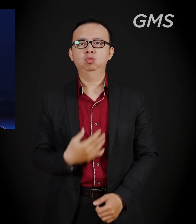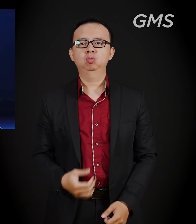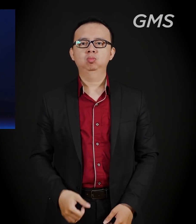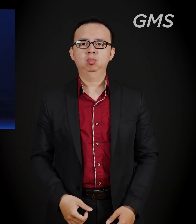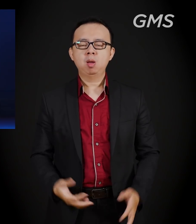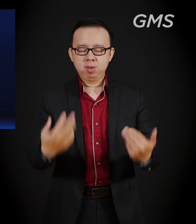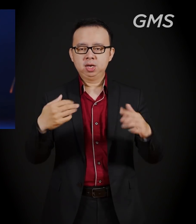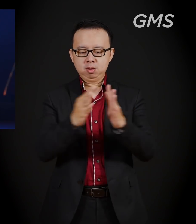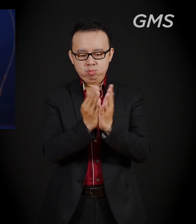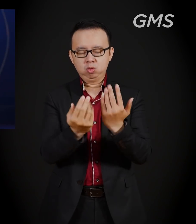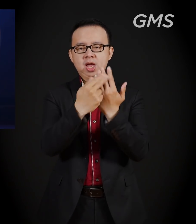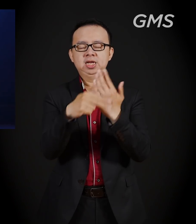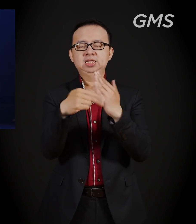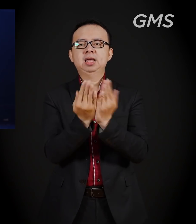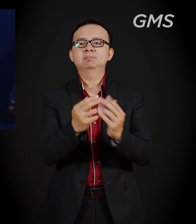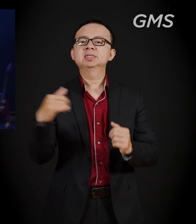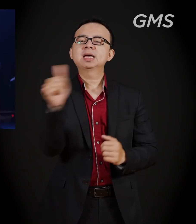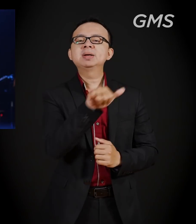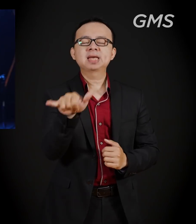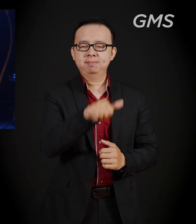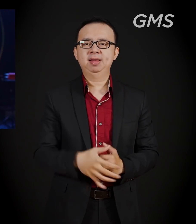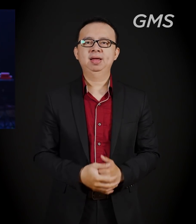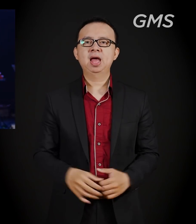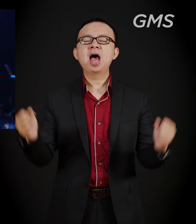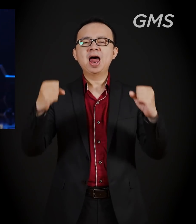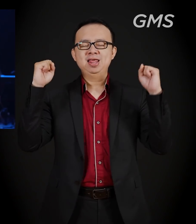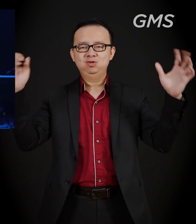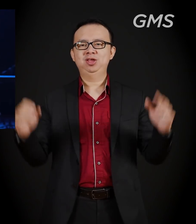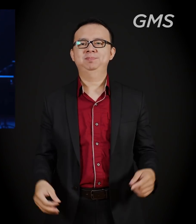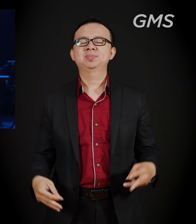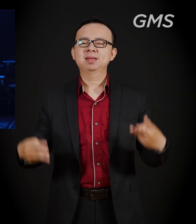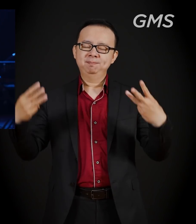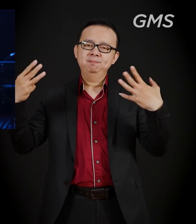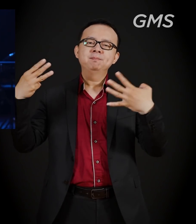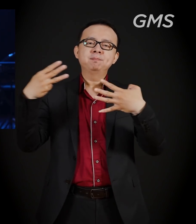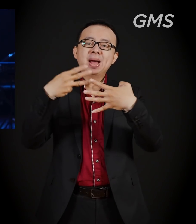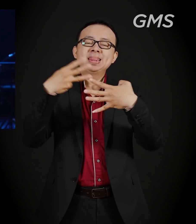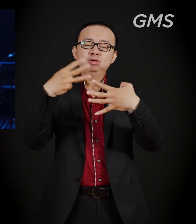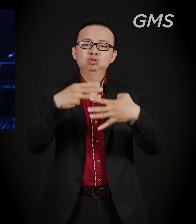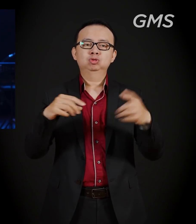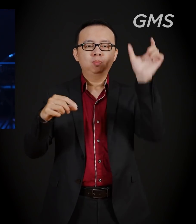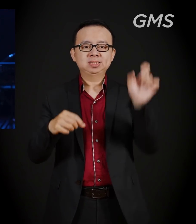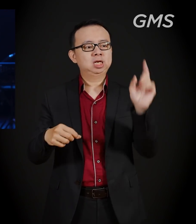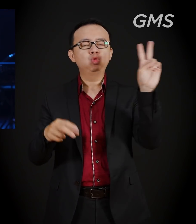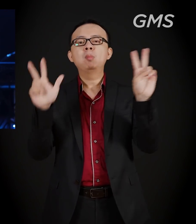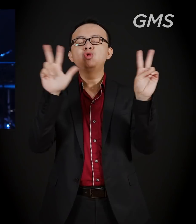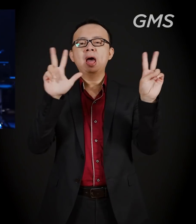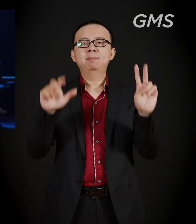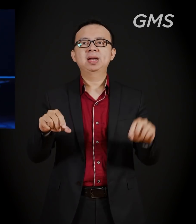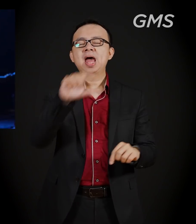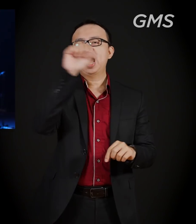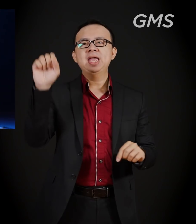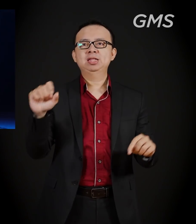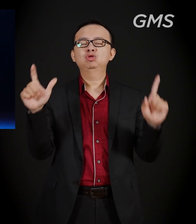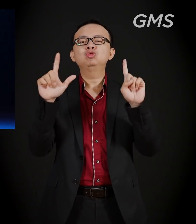Nah, buka Alkitab kita sama-sama. Haleluya. Matius pasal 28. Ayat 17 sampai